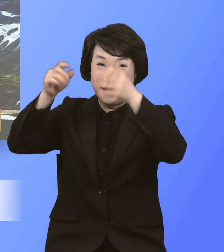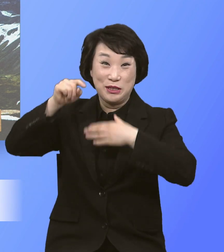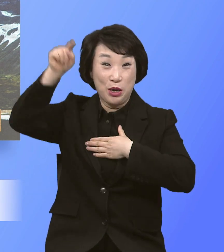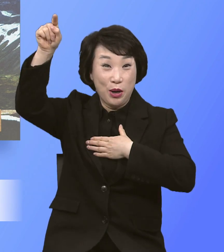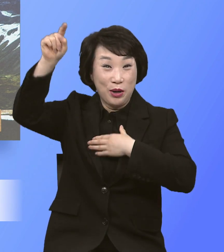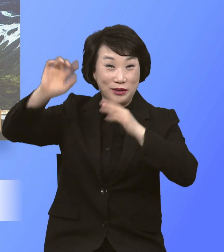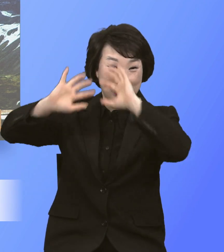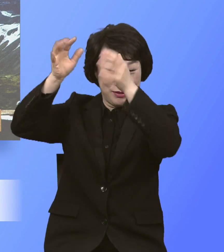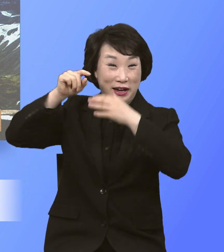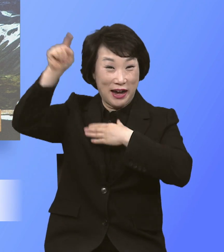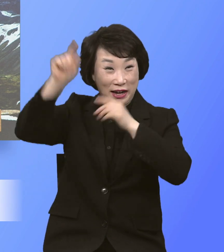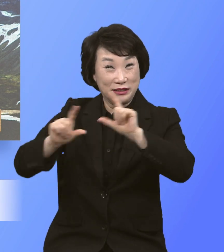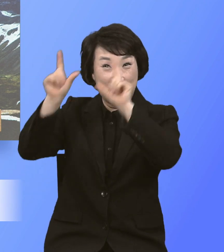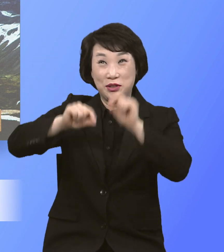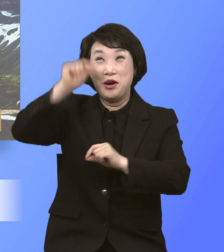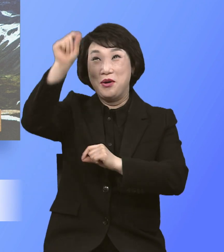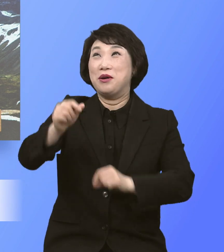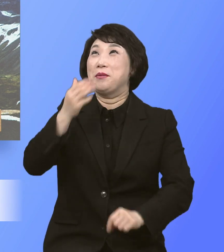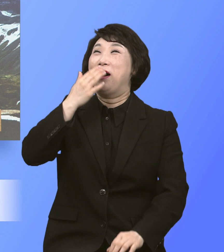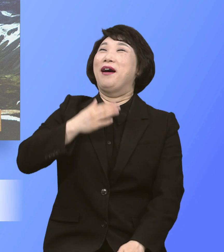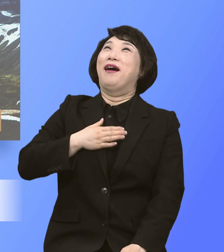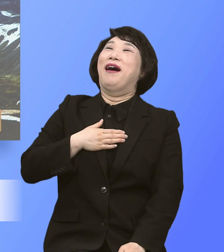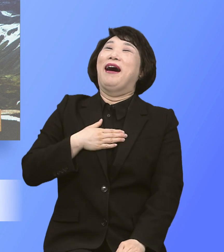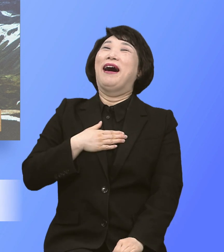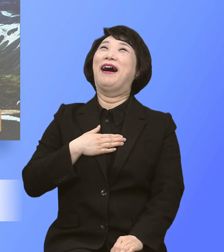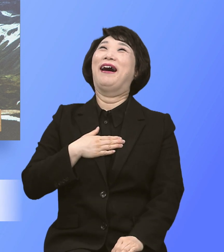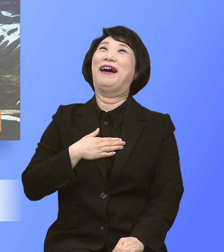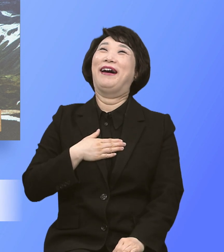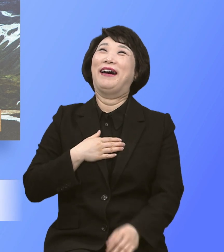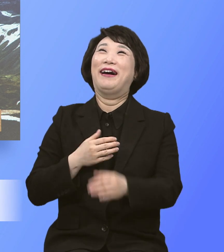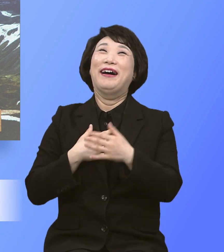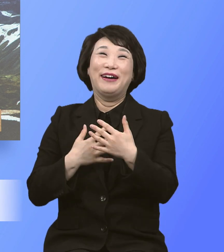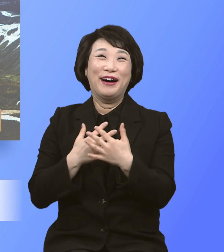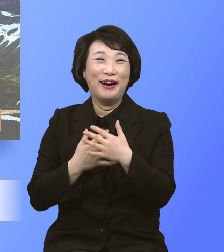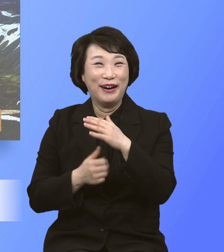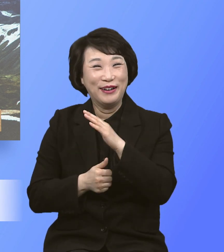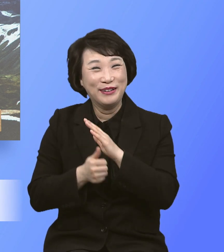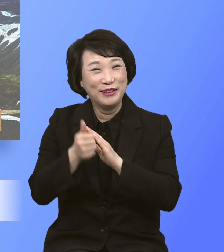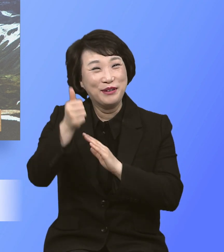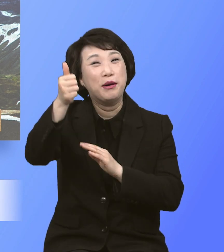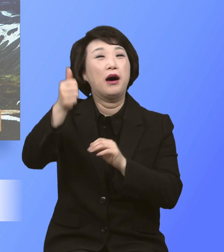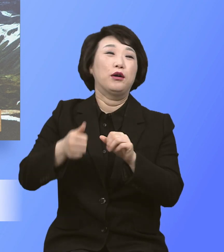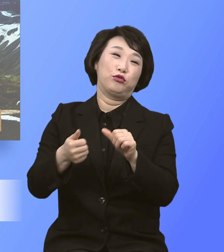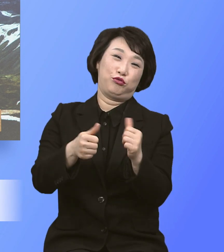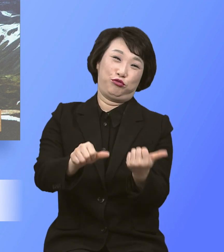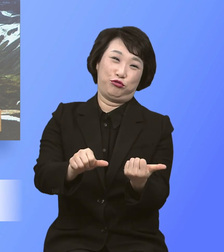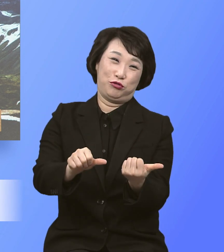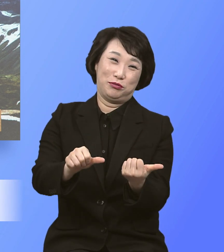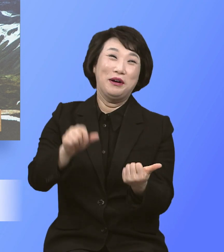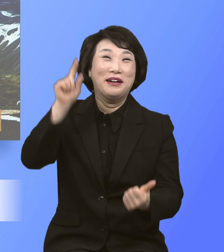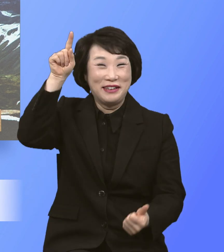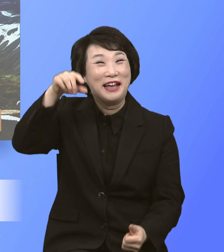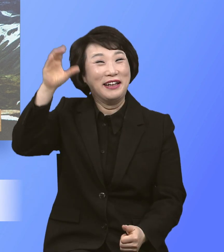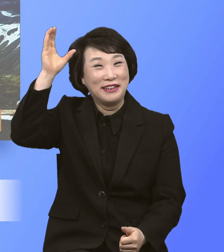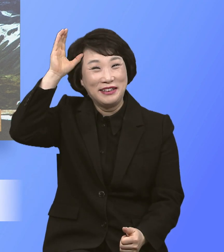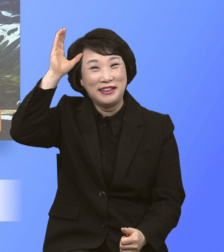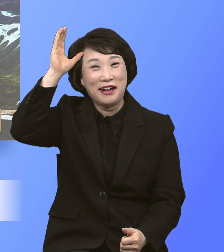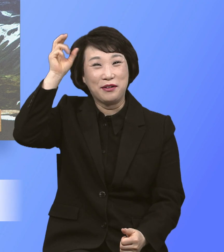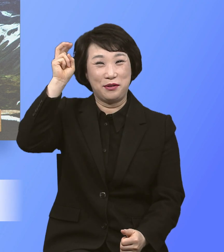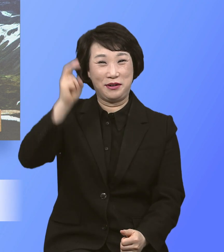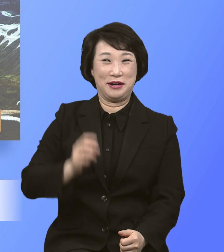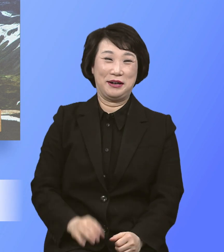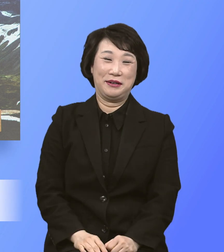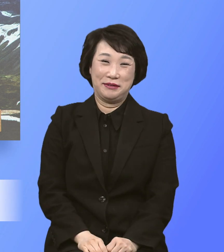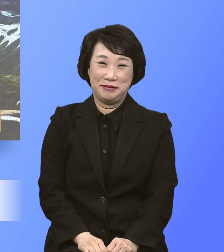천국 가서 영원히 산다고 할 때 얼마나 희망찬 죽음 속에 내일을 기대하겠는가